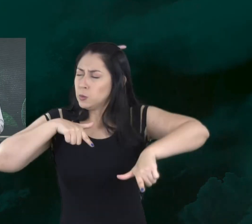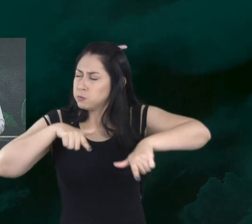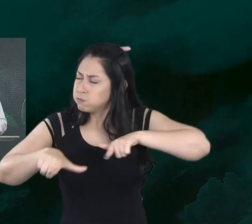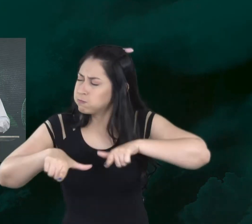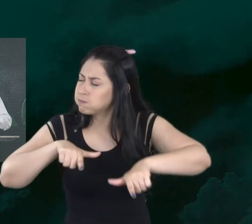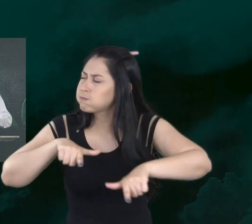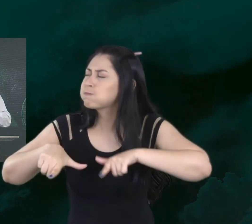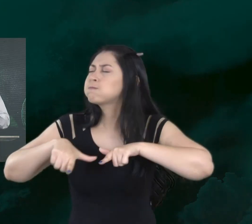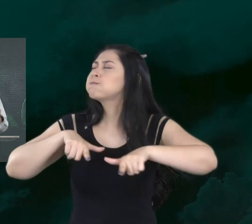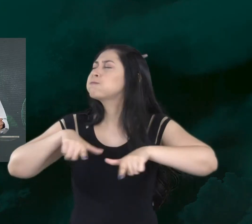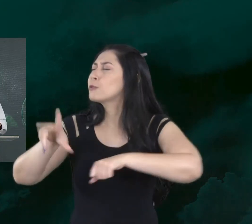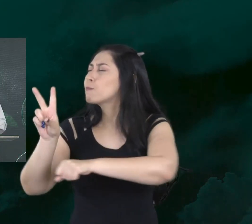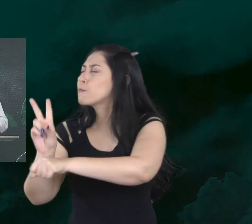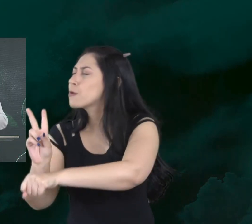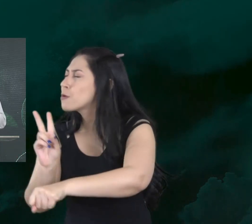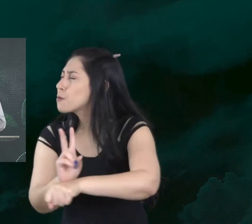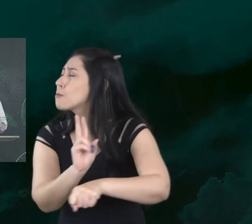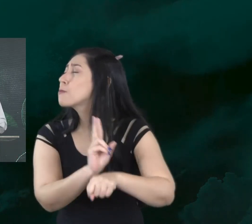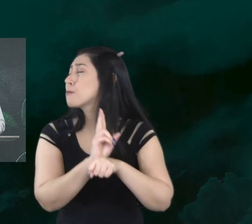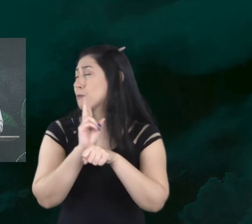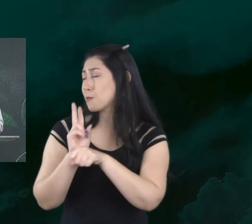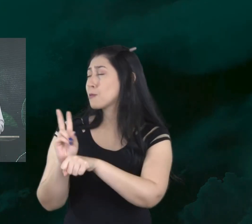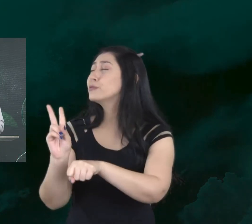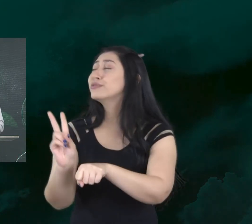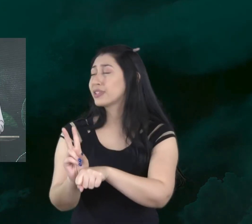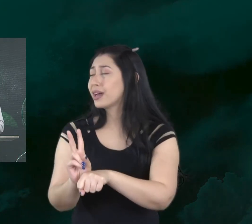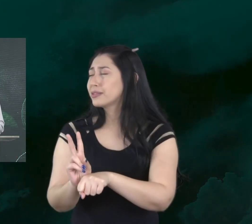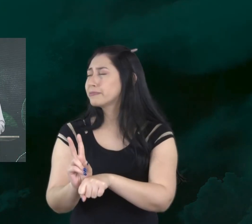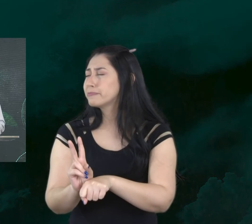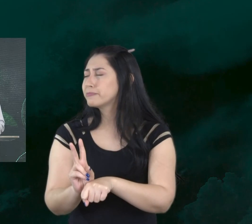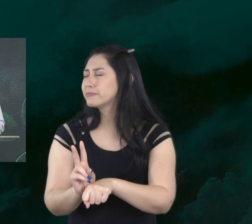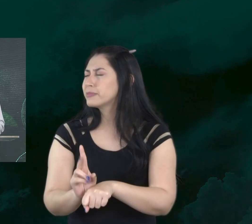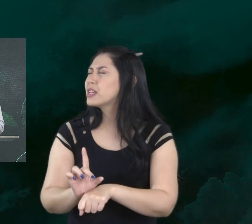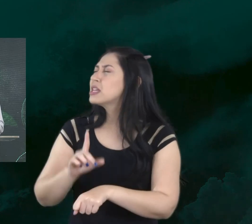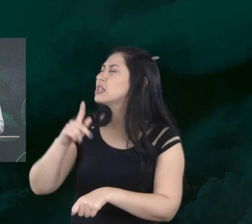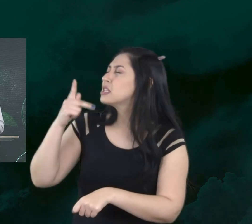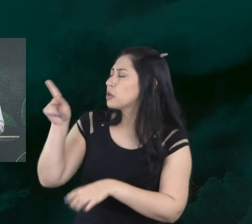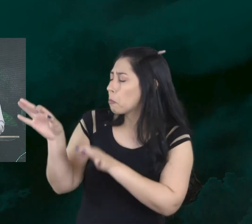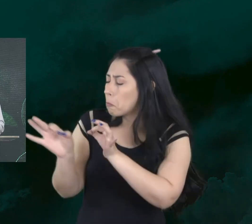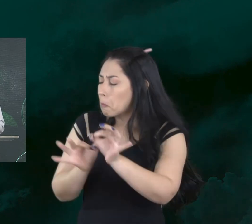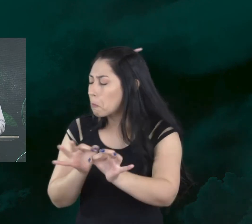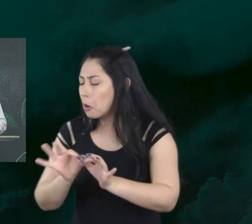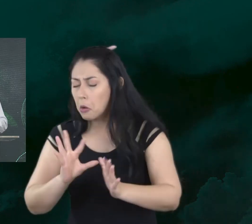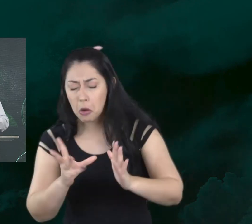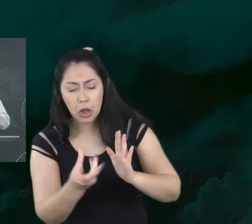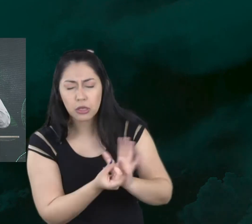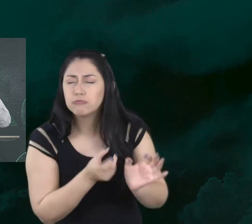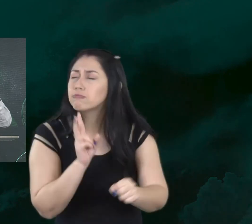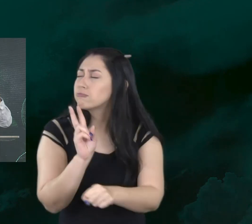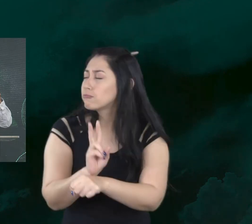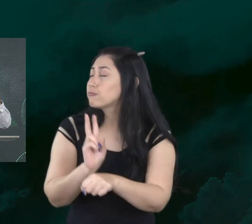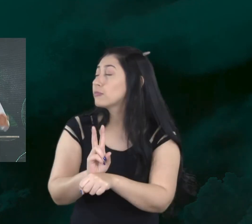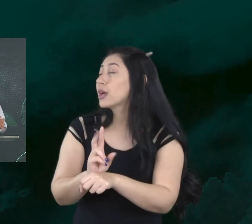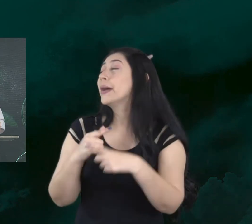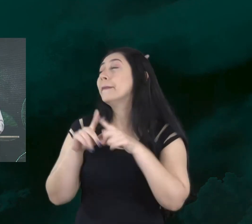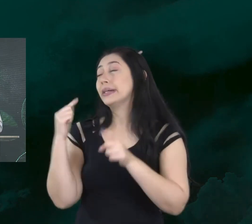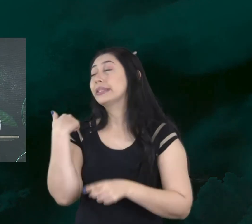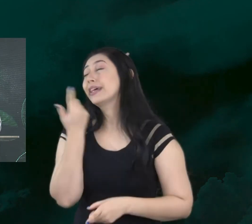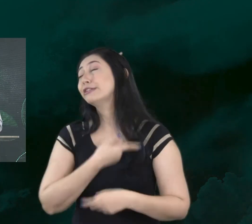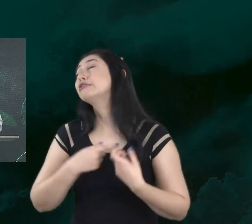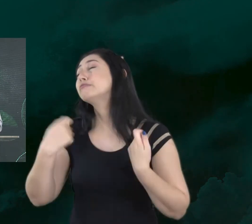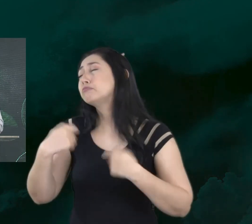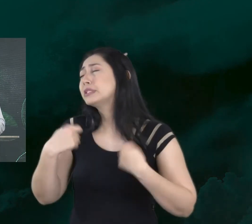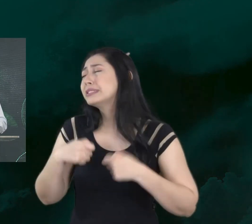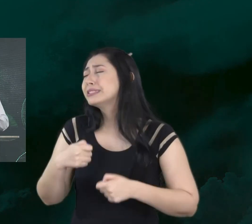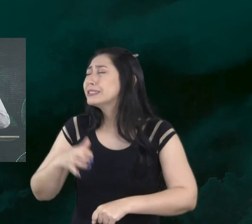labutar, Senhor, para cuidar dos seus, Senhor, do seu plano, da sua igreja. E para isso precisamos de